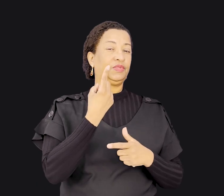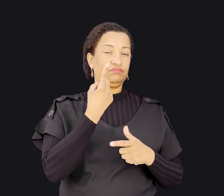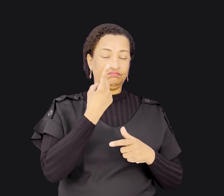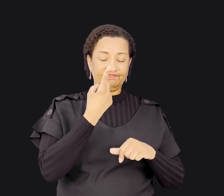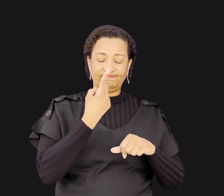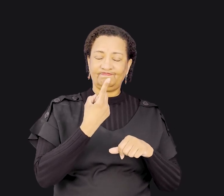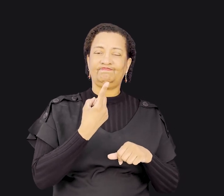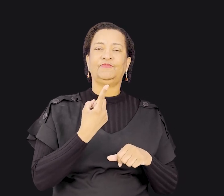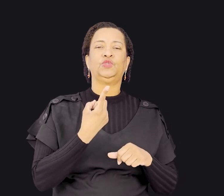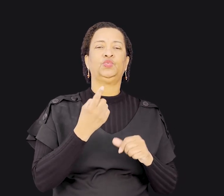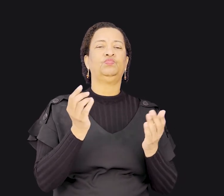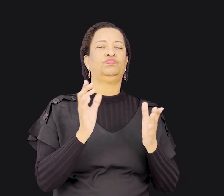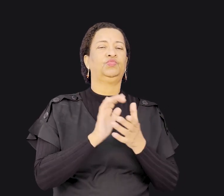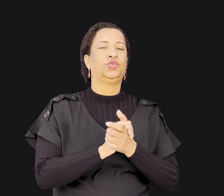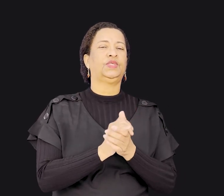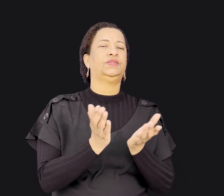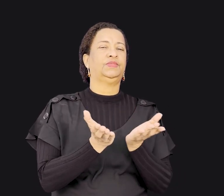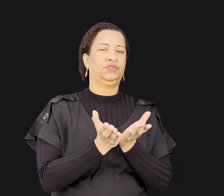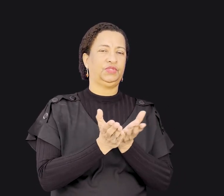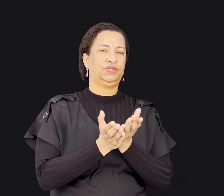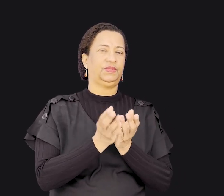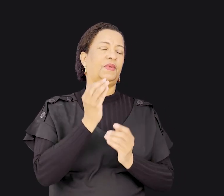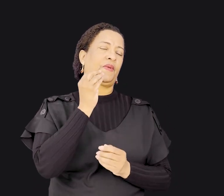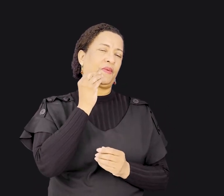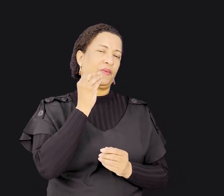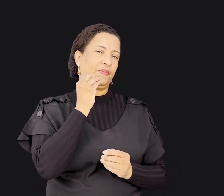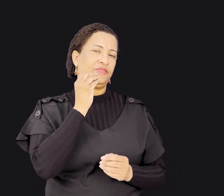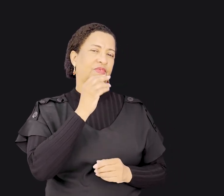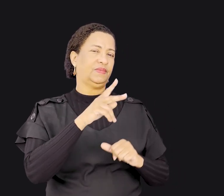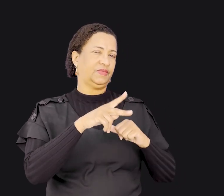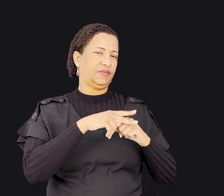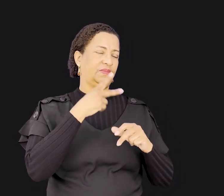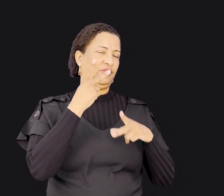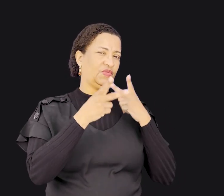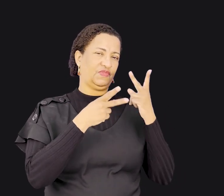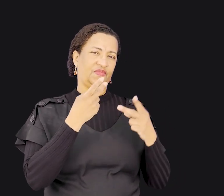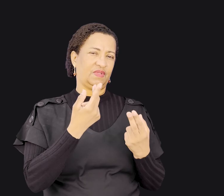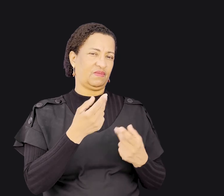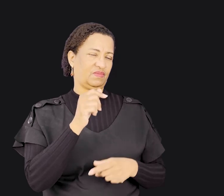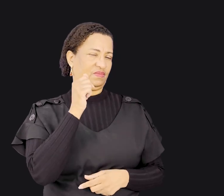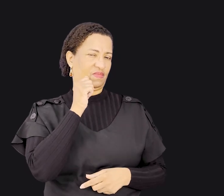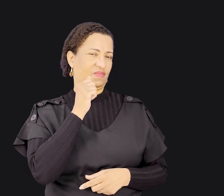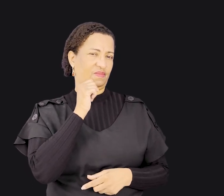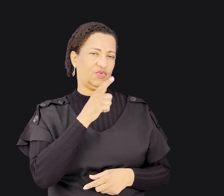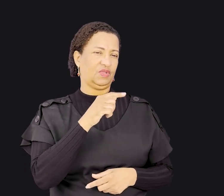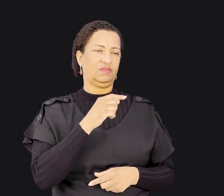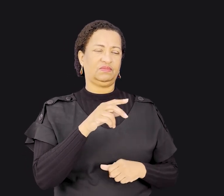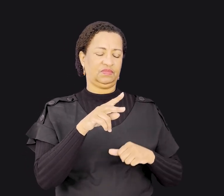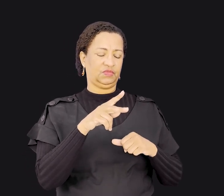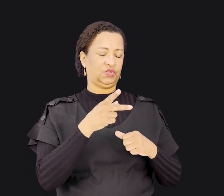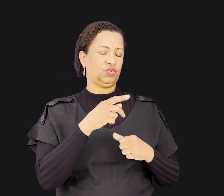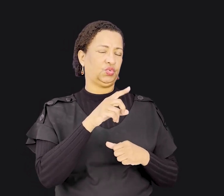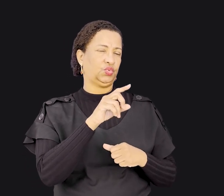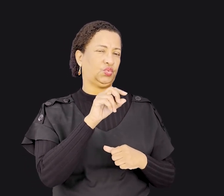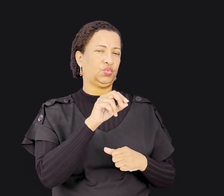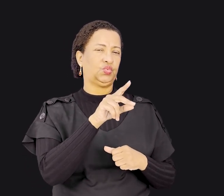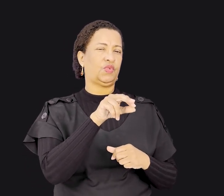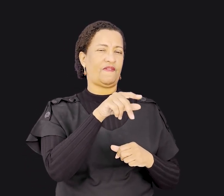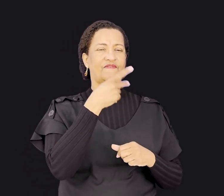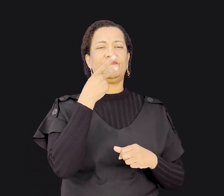casamentos cristãos. Mas observe que Pedro não fala com a mulher uma palavra sequer sobre o seu marido. Em outras palavras,